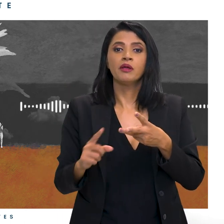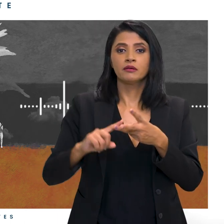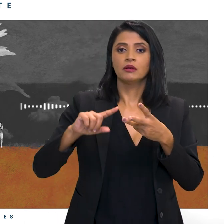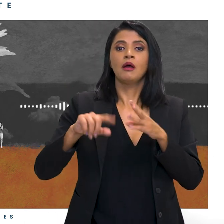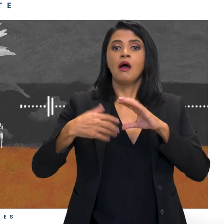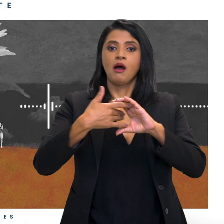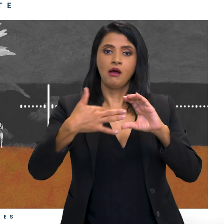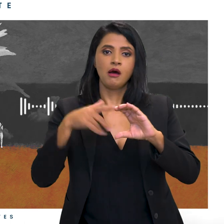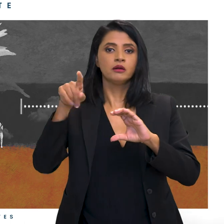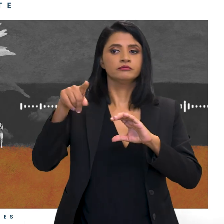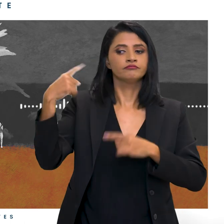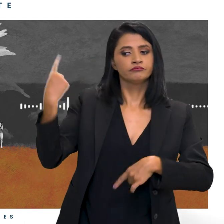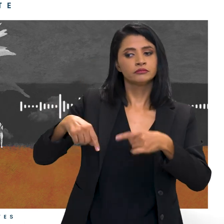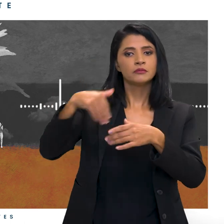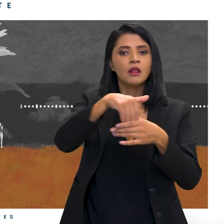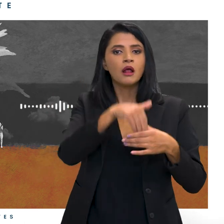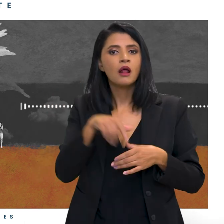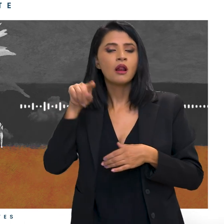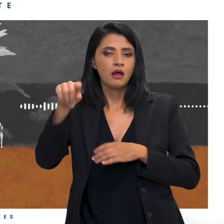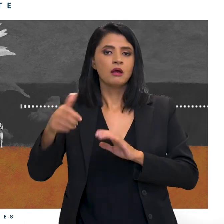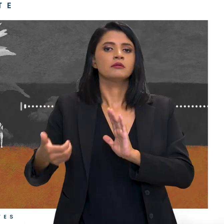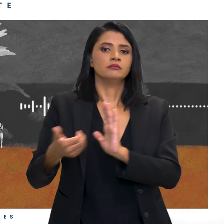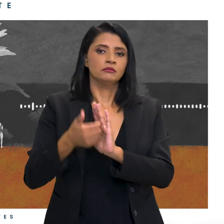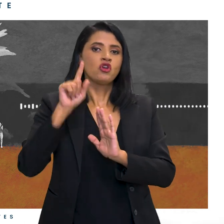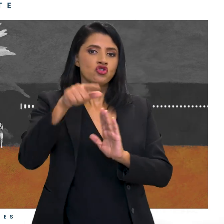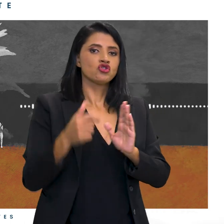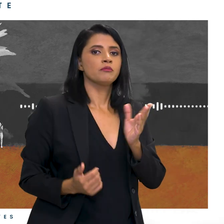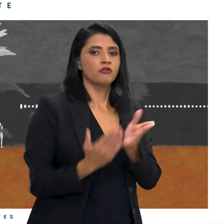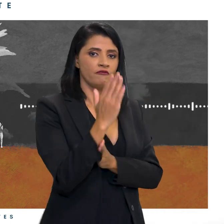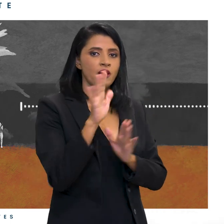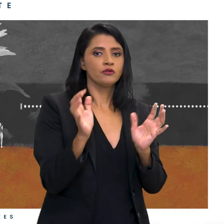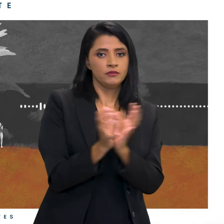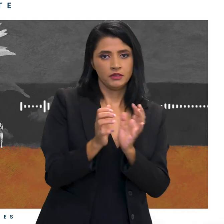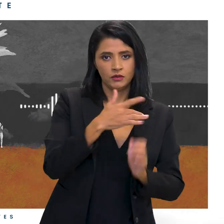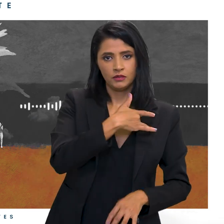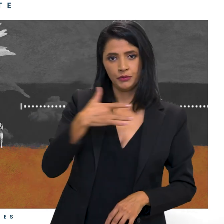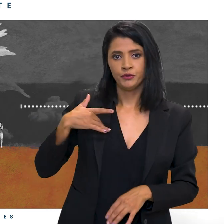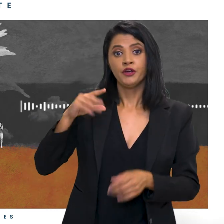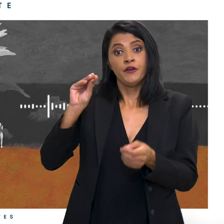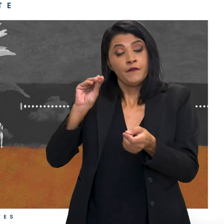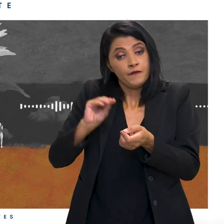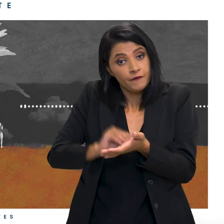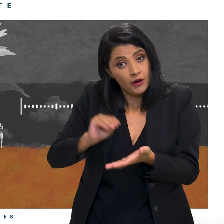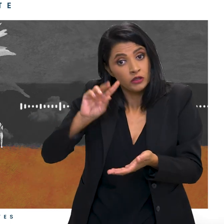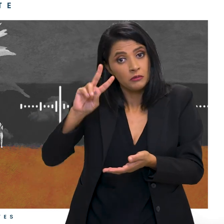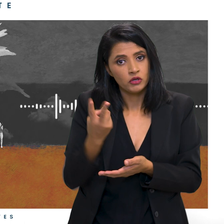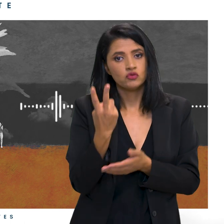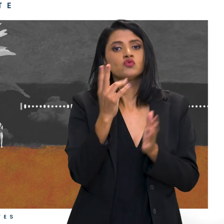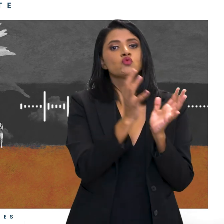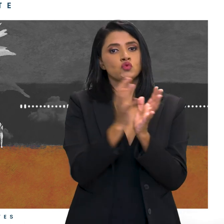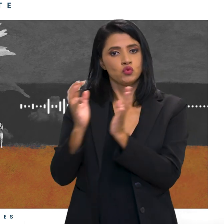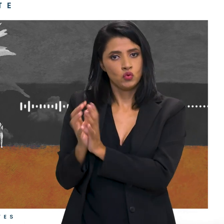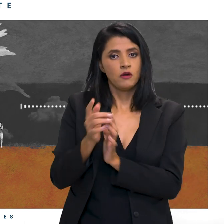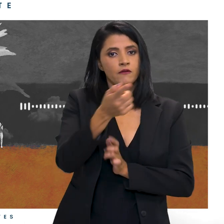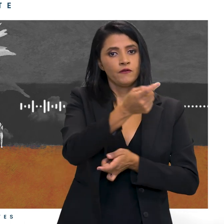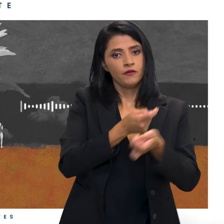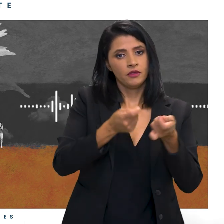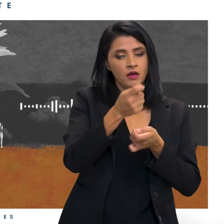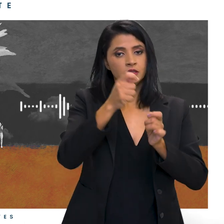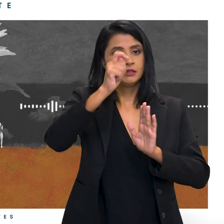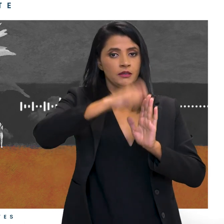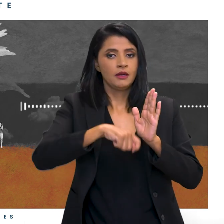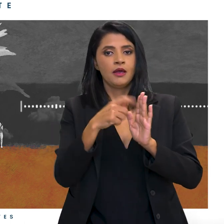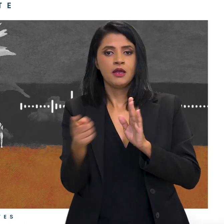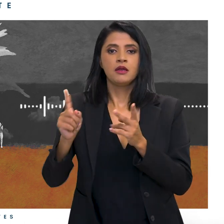Raras tramita desde o ano passado na Câmara dos Deputados e já foi aprovado na Comissão de Saúde. Ainda falta passar por mais duas comissões, a